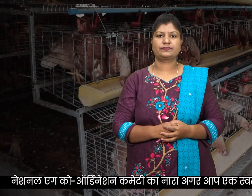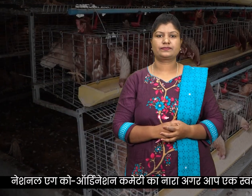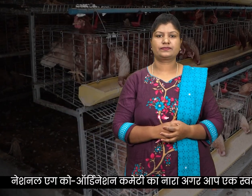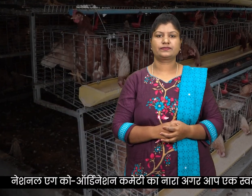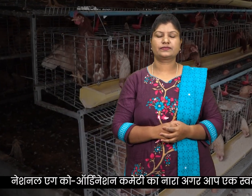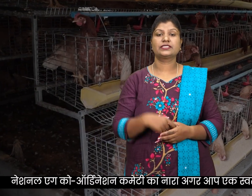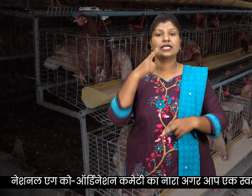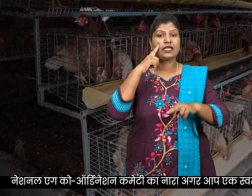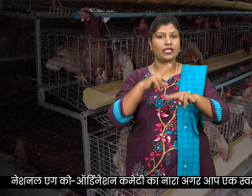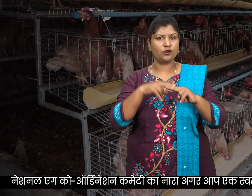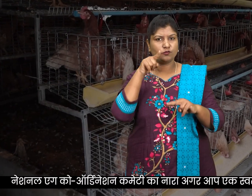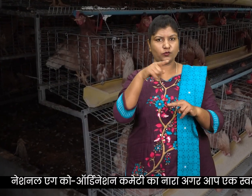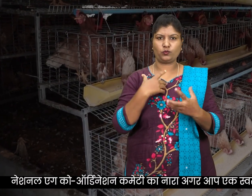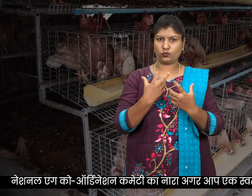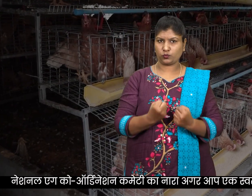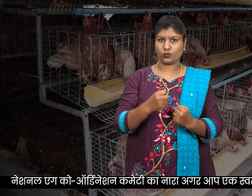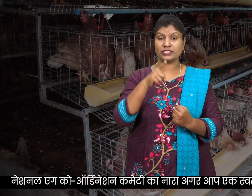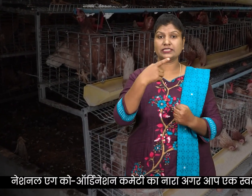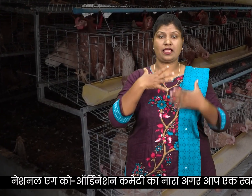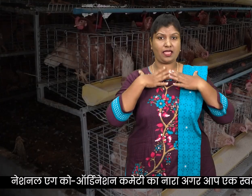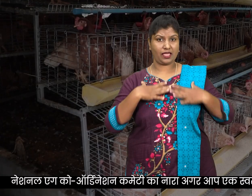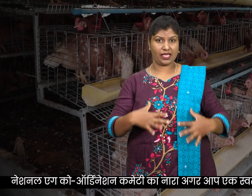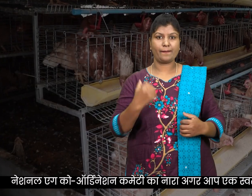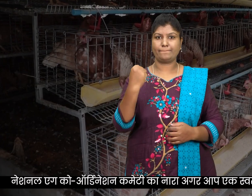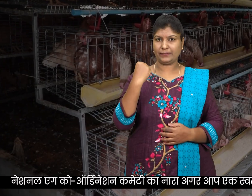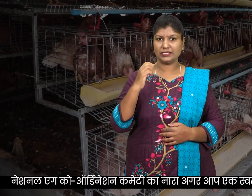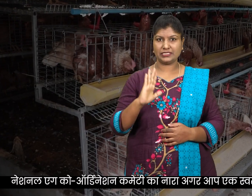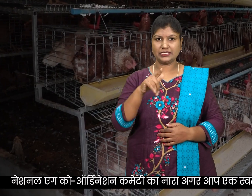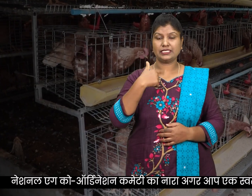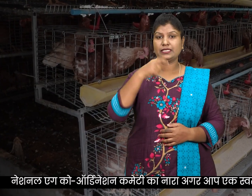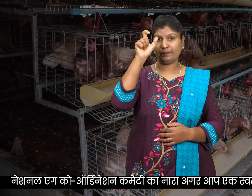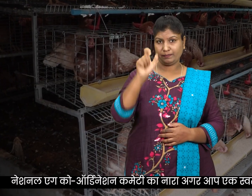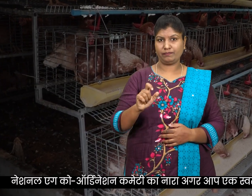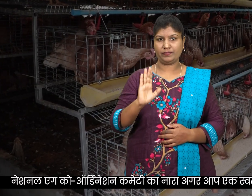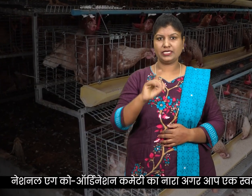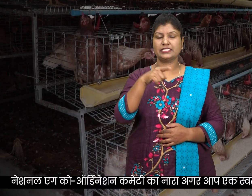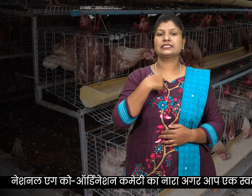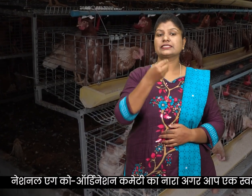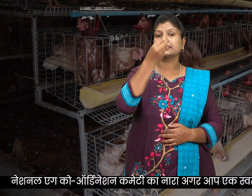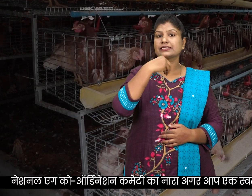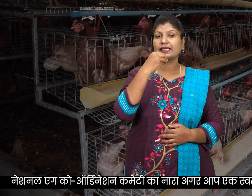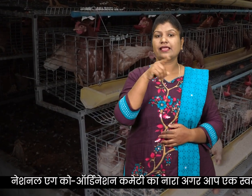नेशनल एग कोऑर्डिनेशन कमेटी का नारा अगर आप एक स्वस्थ व्यक्ति बनना चाहते हैं तो